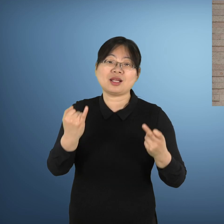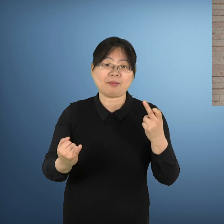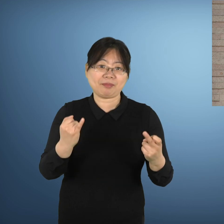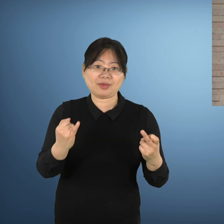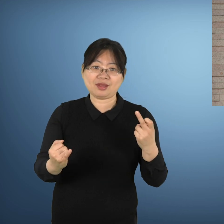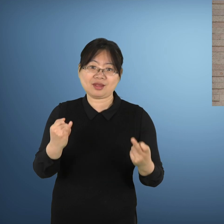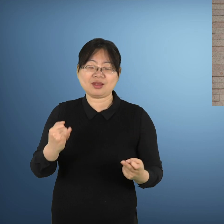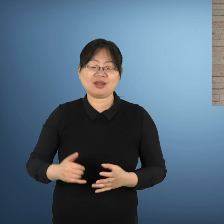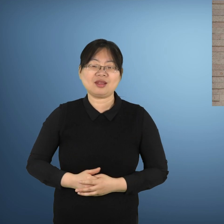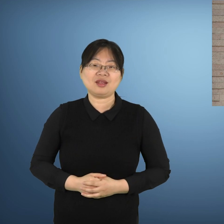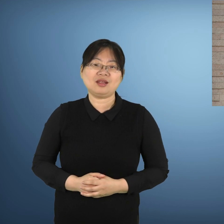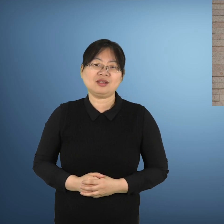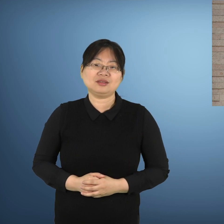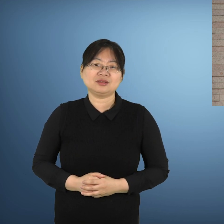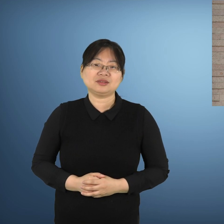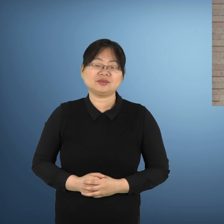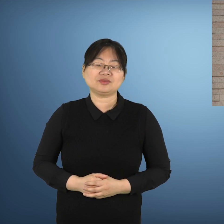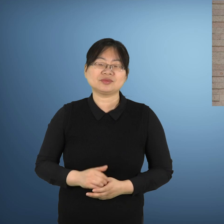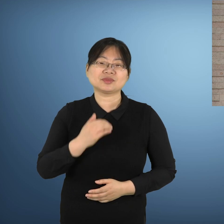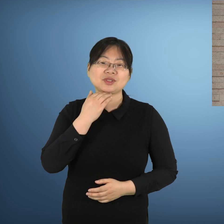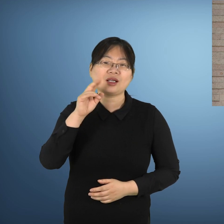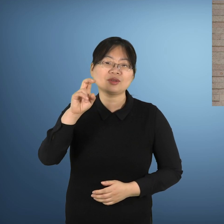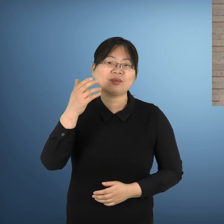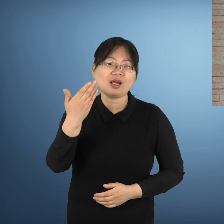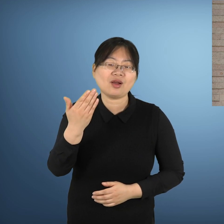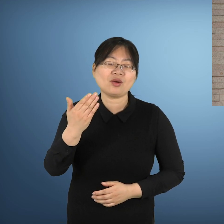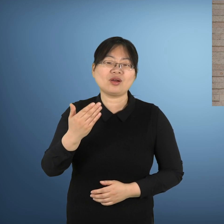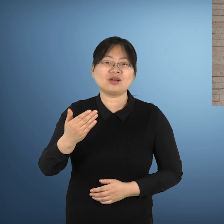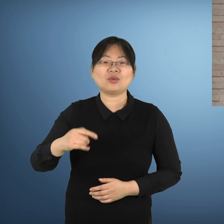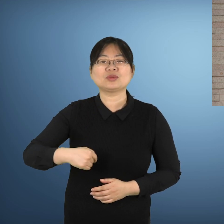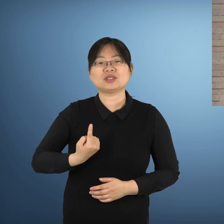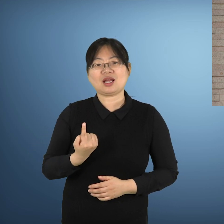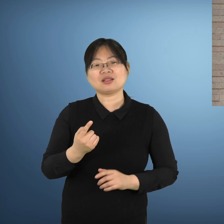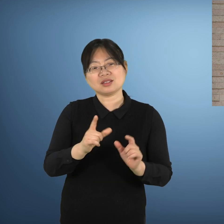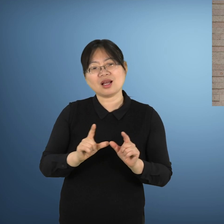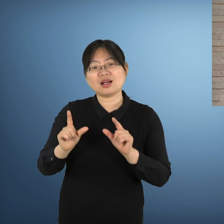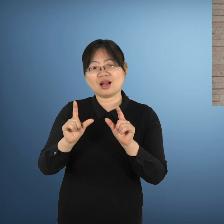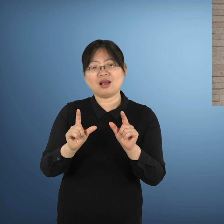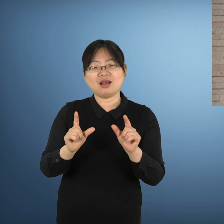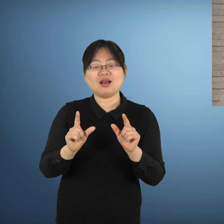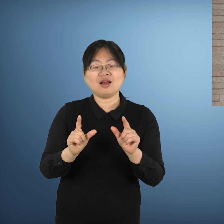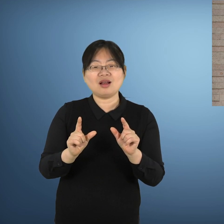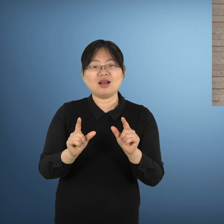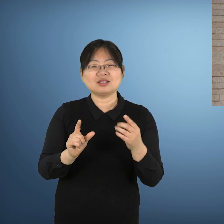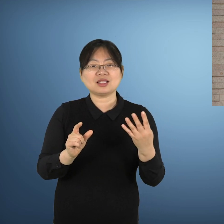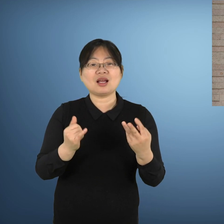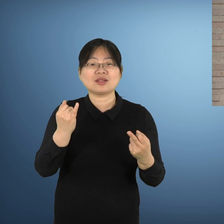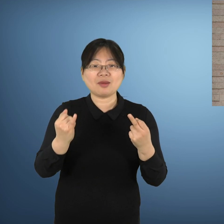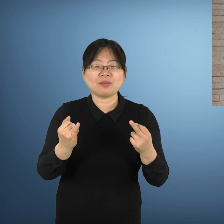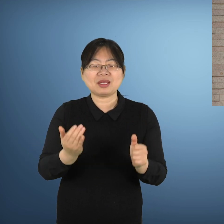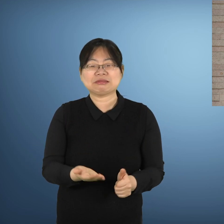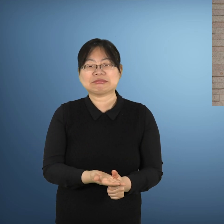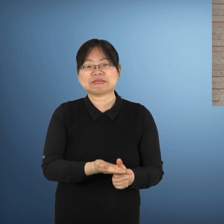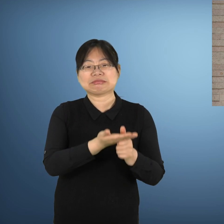있었는데 이제 29에 혼자가 되셔서 그 4남매를 키우신 거예요.